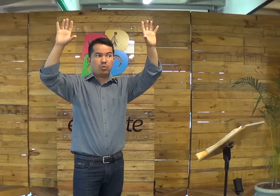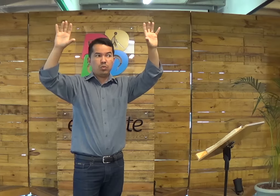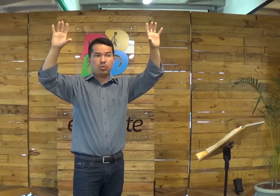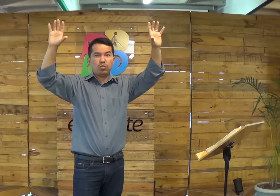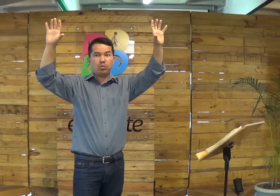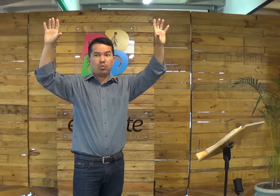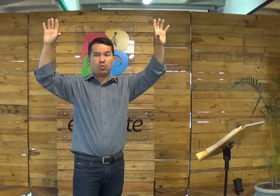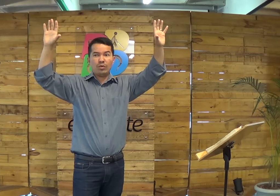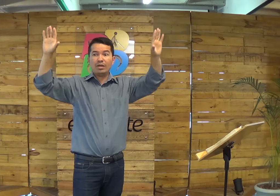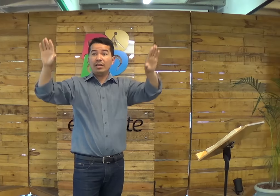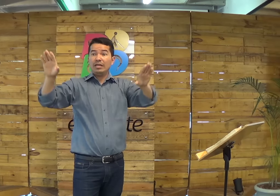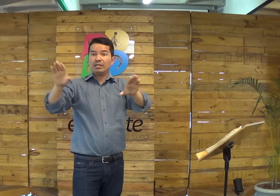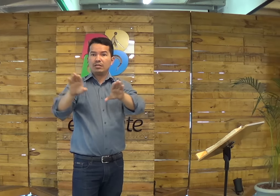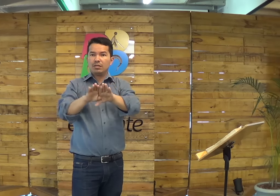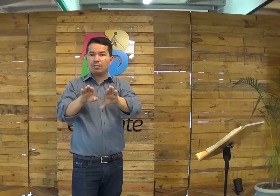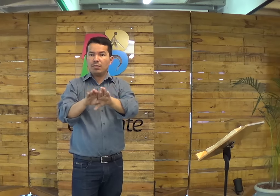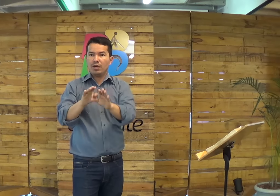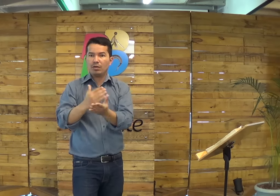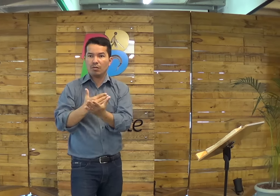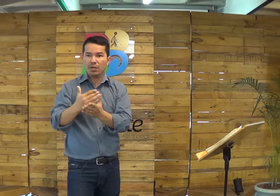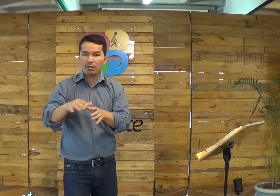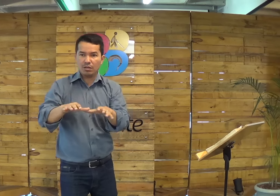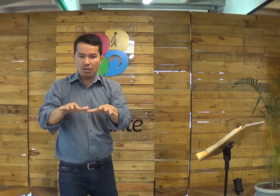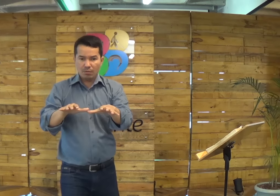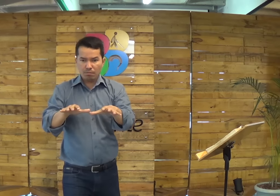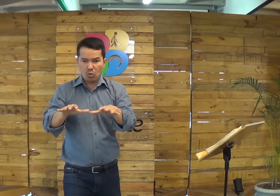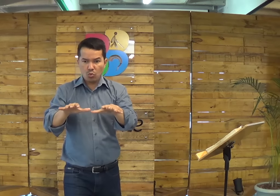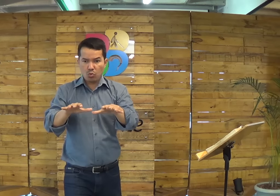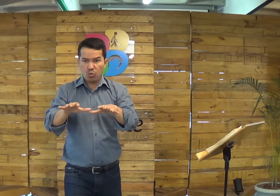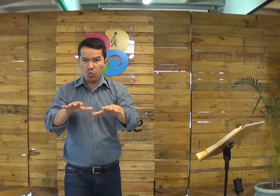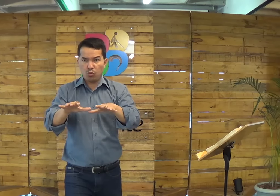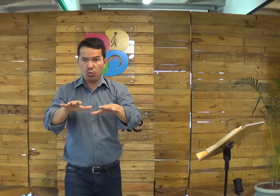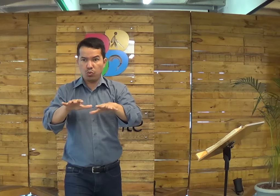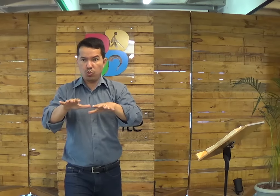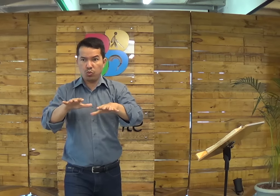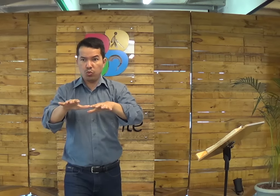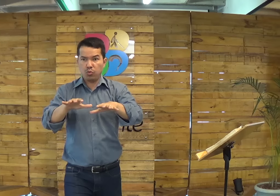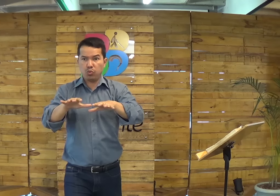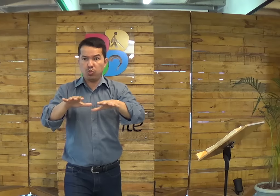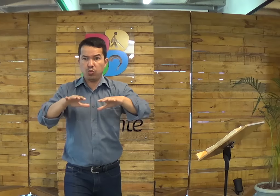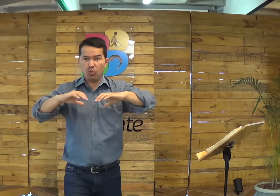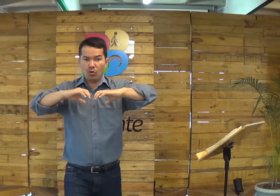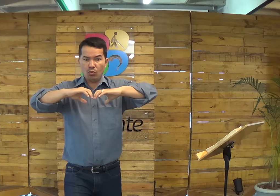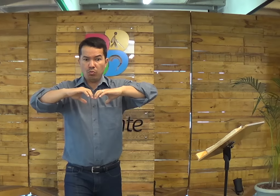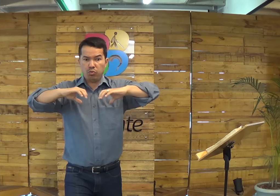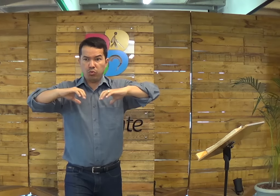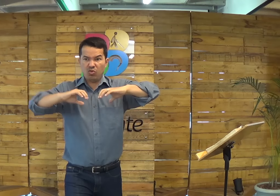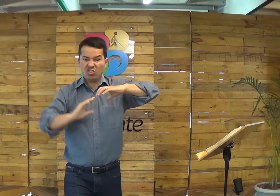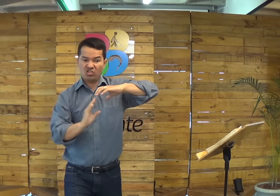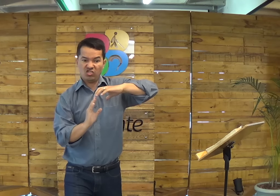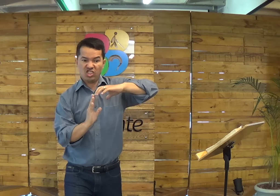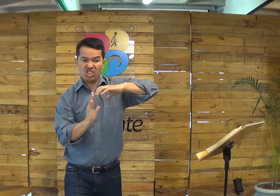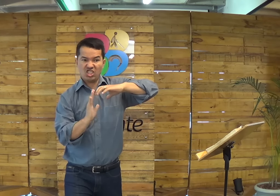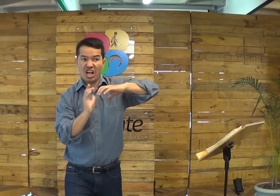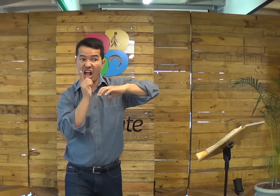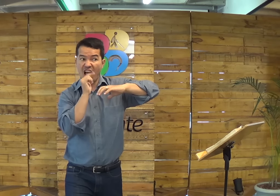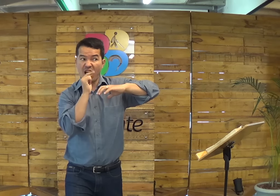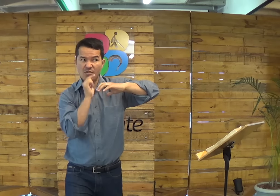nuvens começaram a aparecer também começou a se sentir um certo tremor na terra